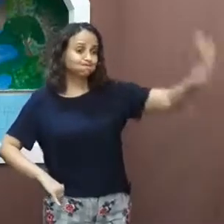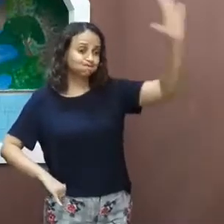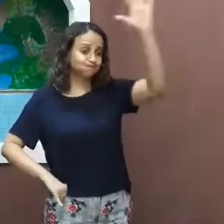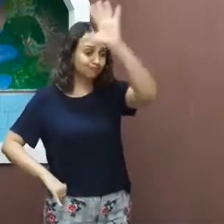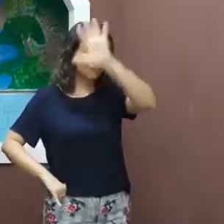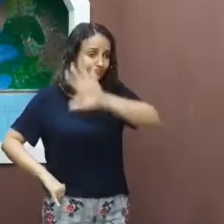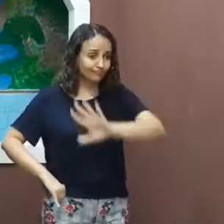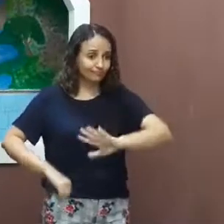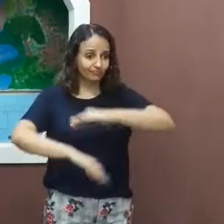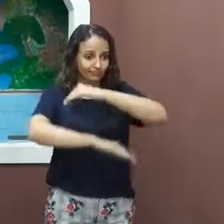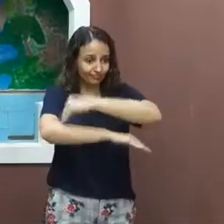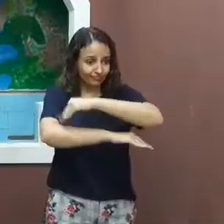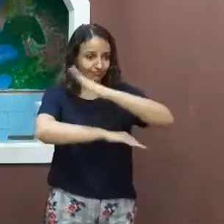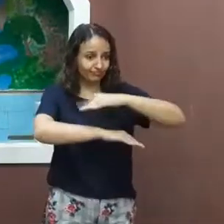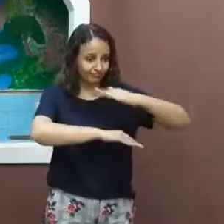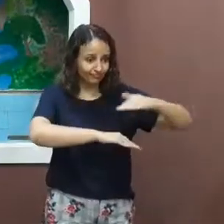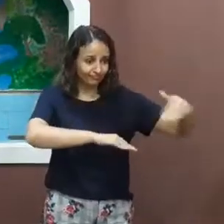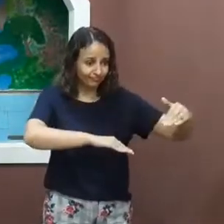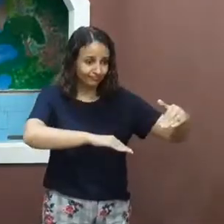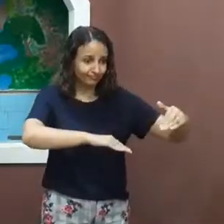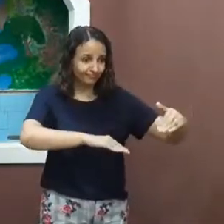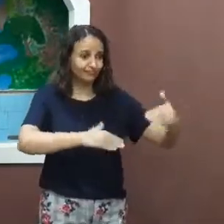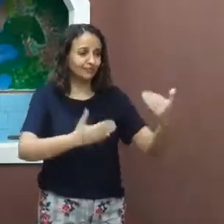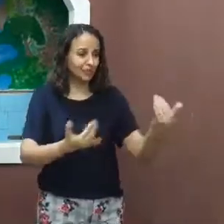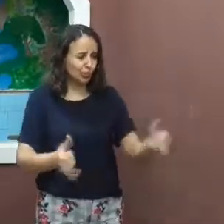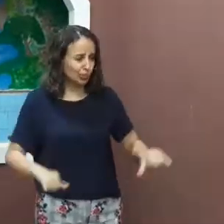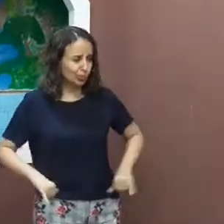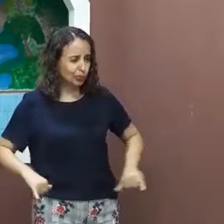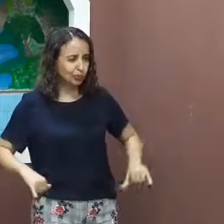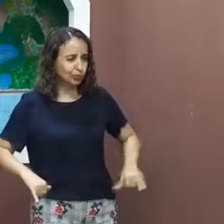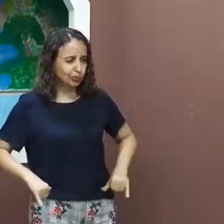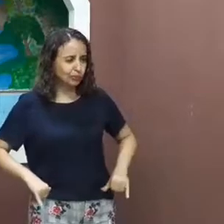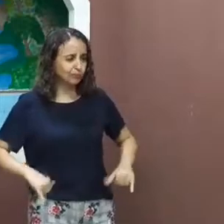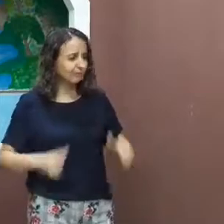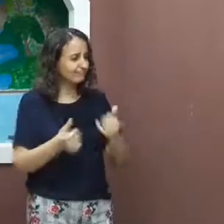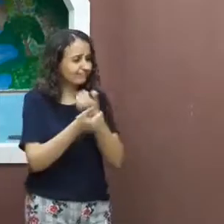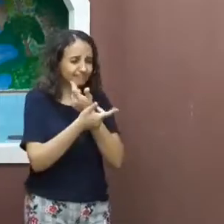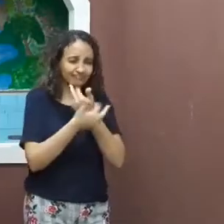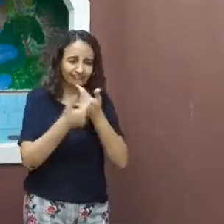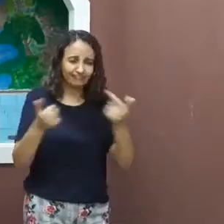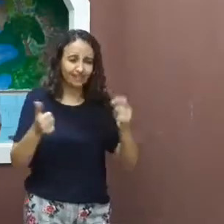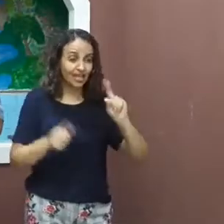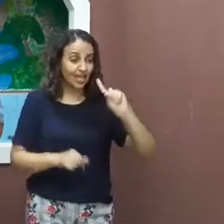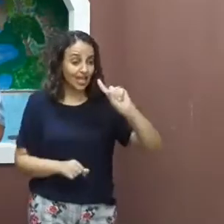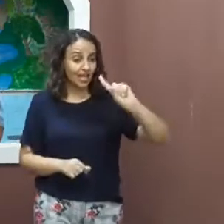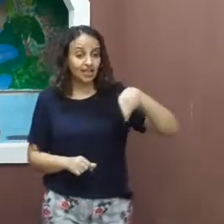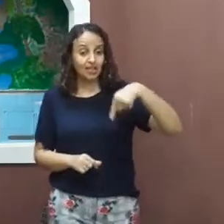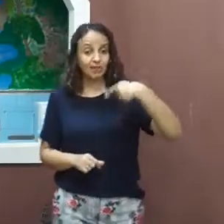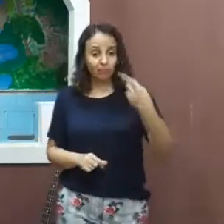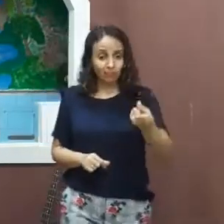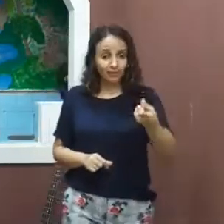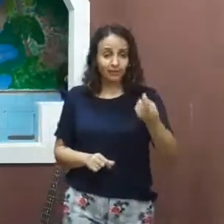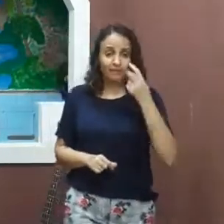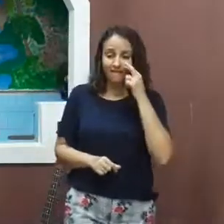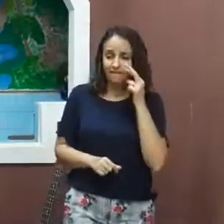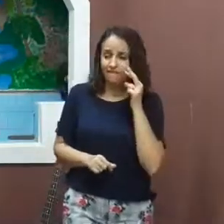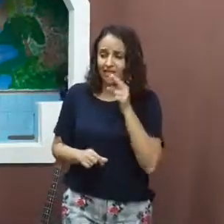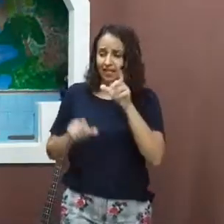rompimento daquela barragem em Brumadinho. Nós vimos depois aquelas imagens, daquelas